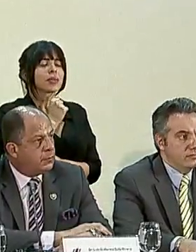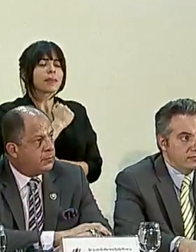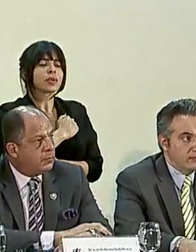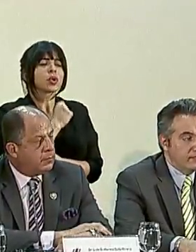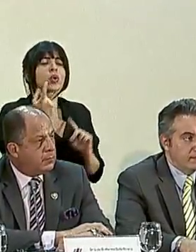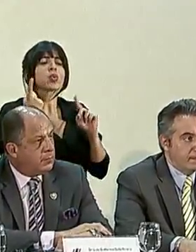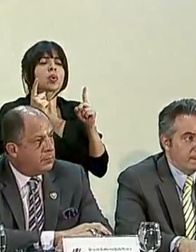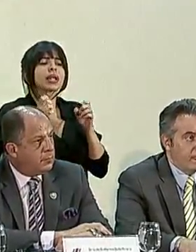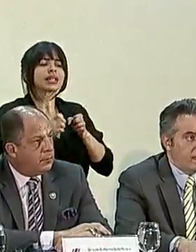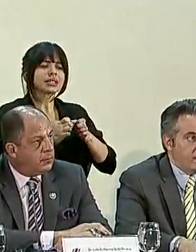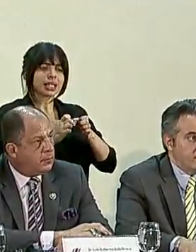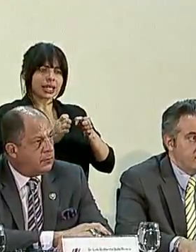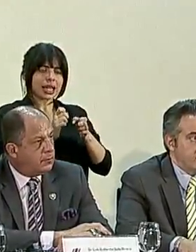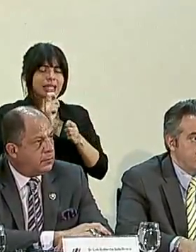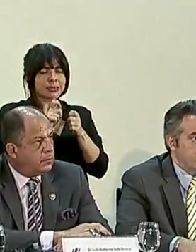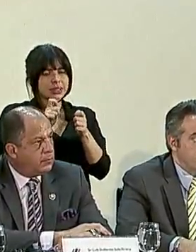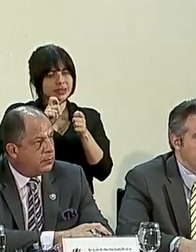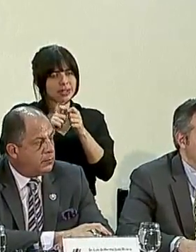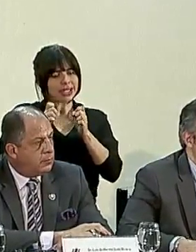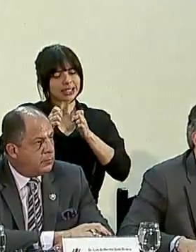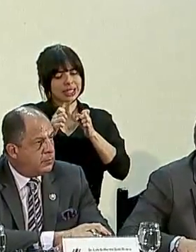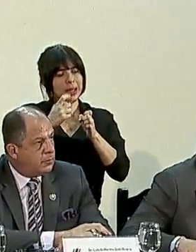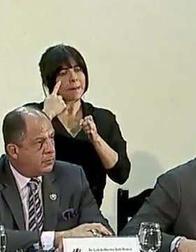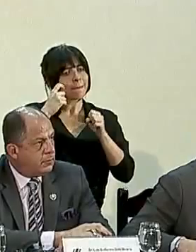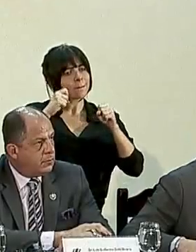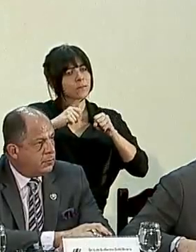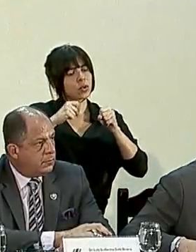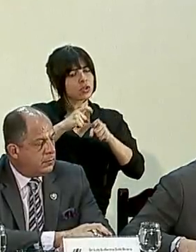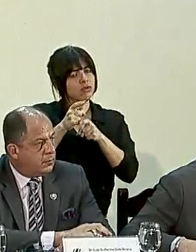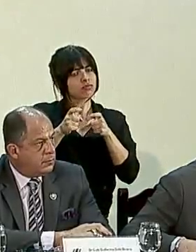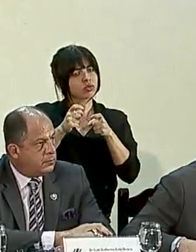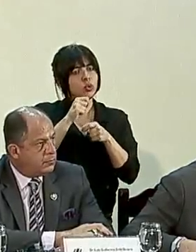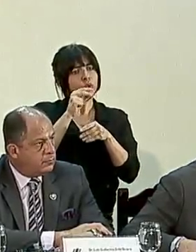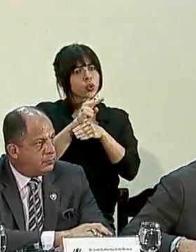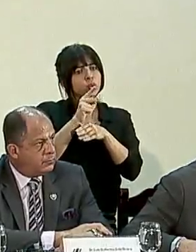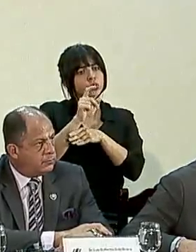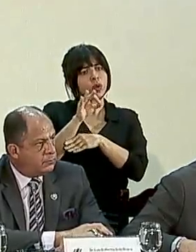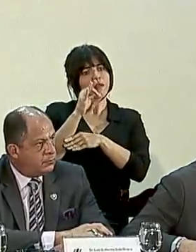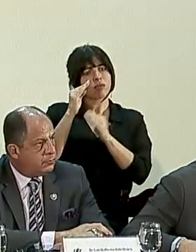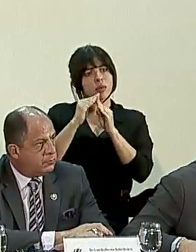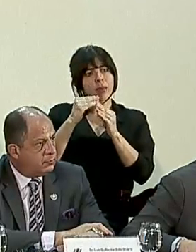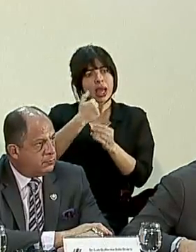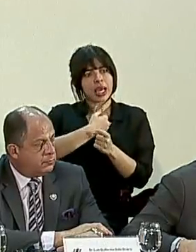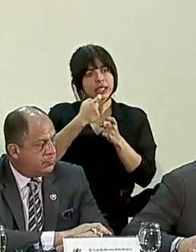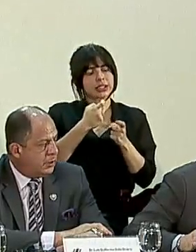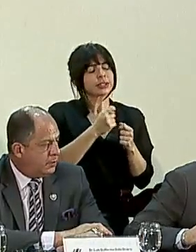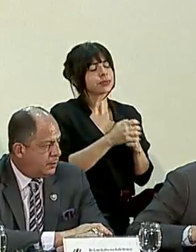La estrategia, o sea, específicamente la estrategia para poder regular que no se use de una forma casera.